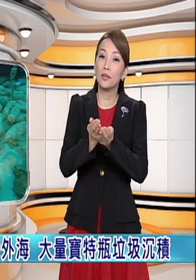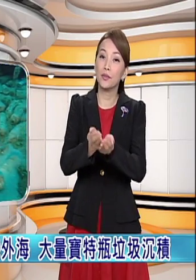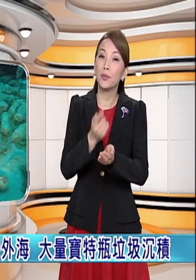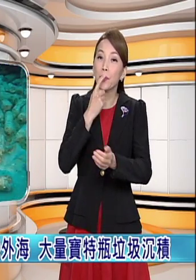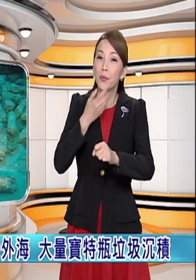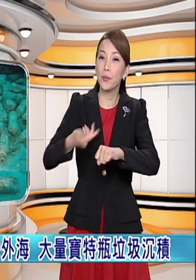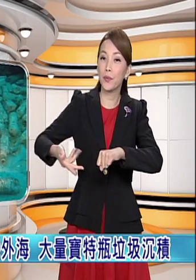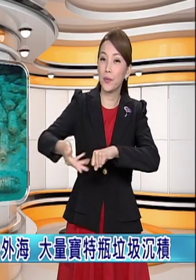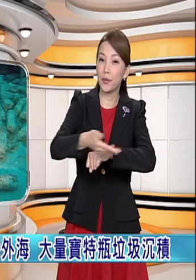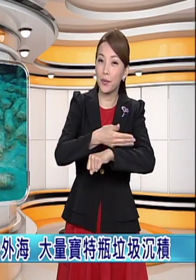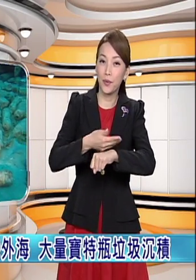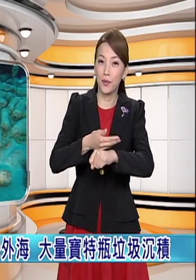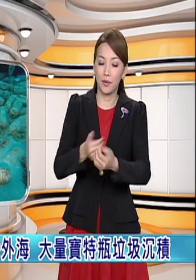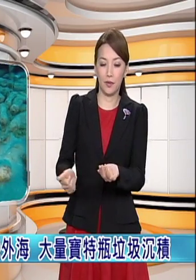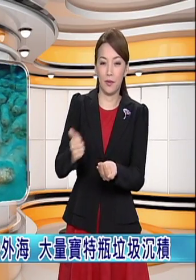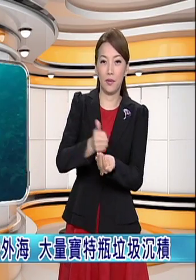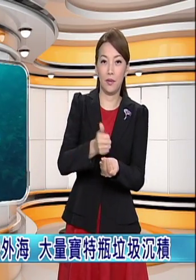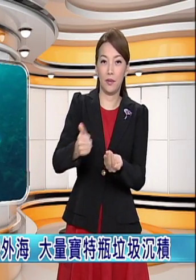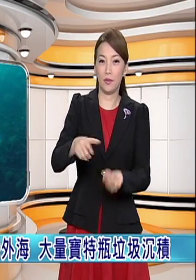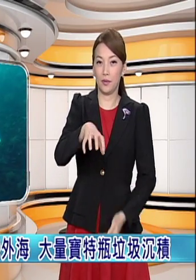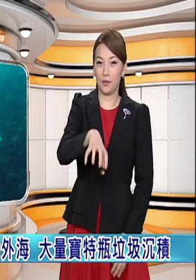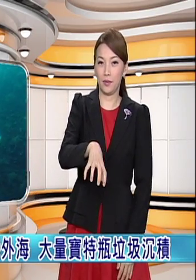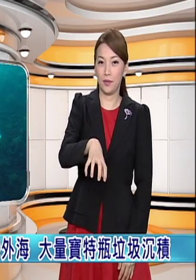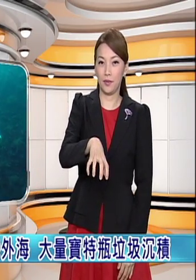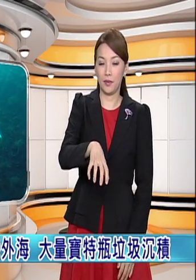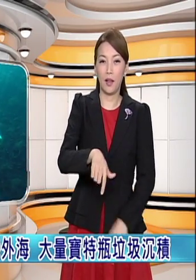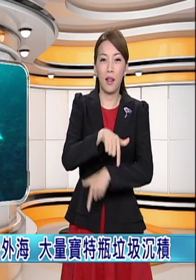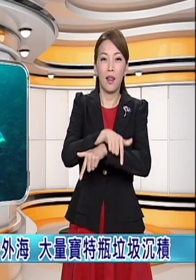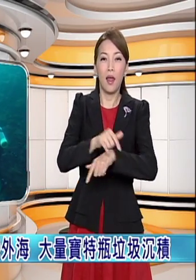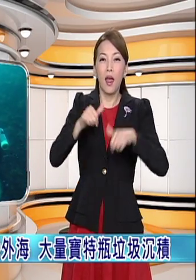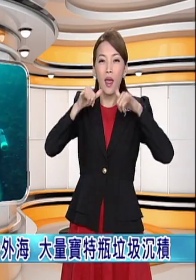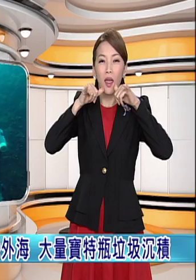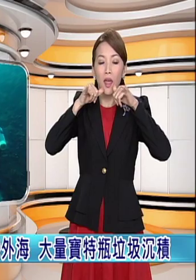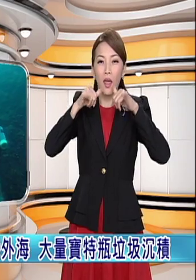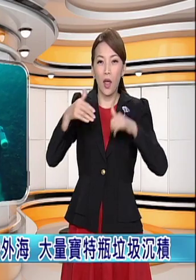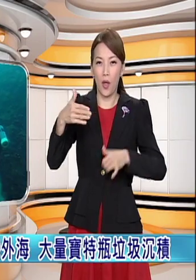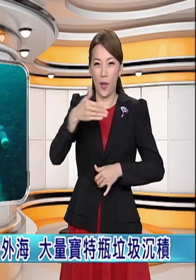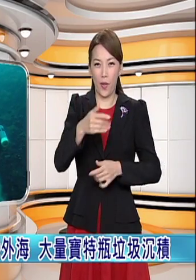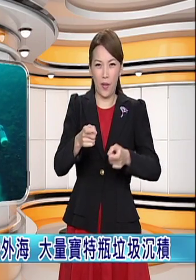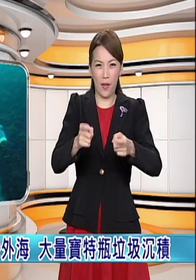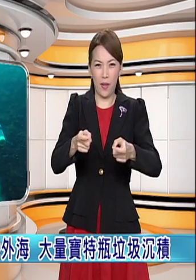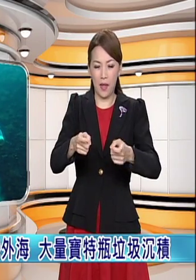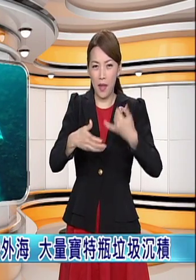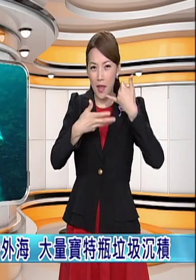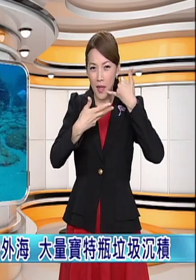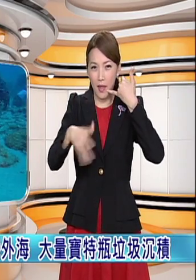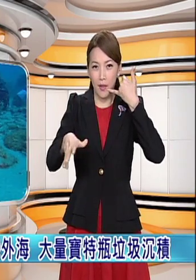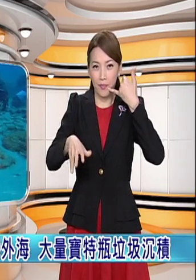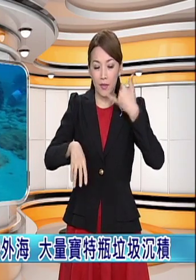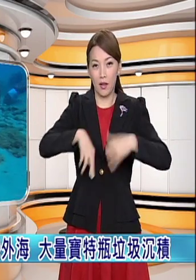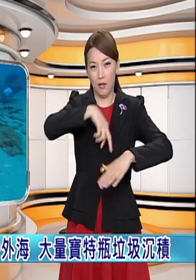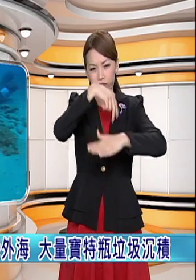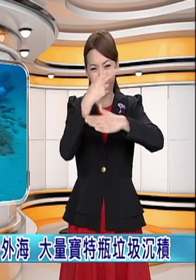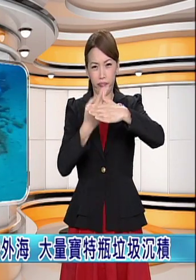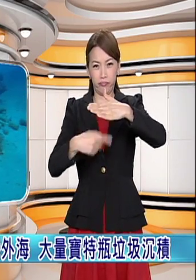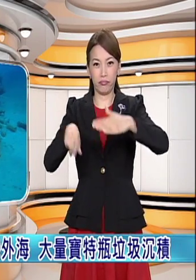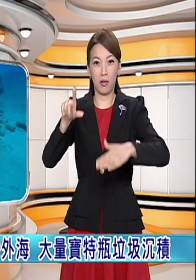台东绿岛，游客上下船的南寮渔港外海，被潜水教练发现到有超